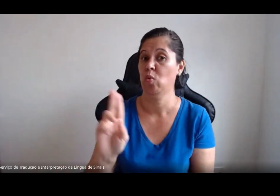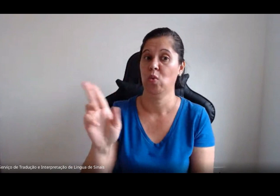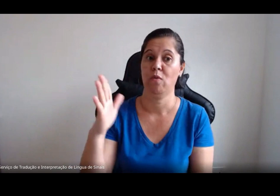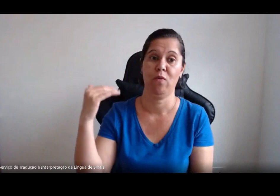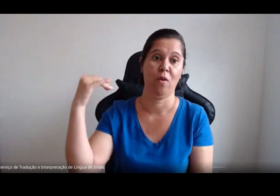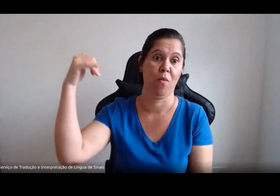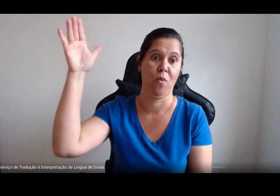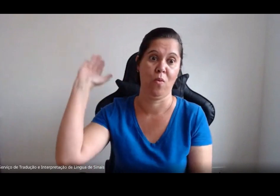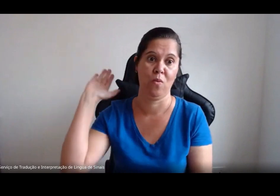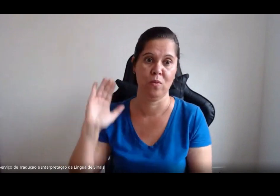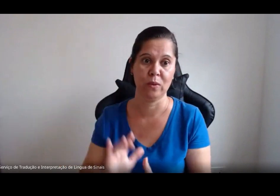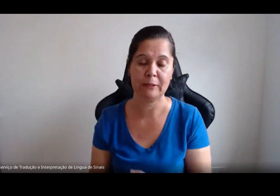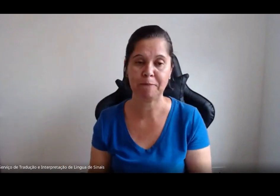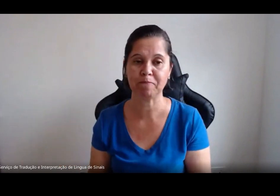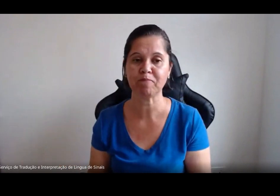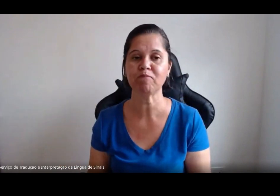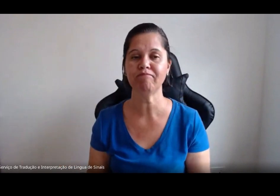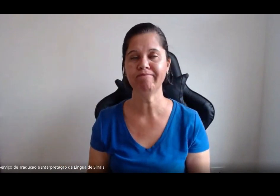Um grande renome. Bom dia.